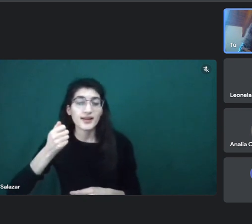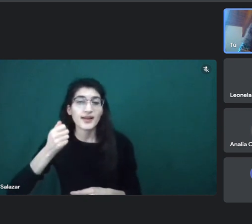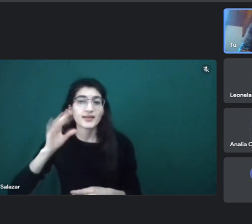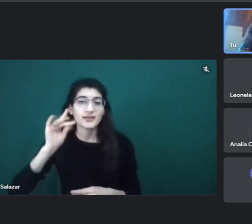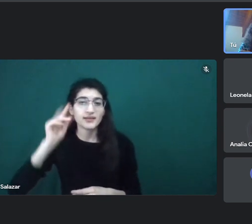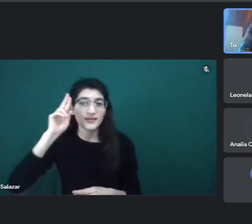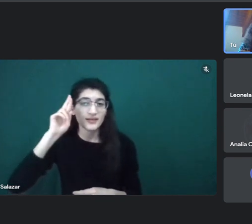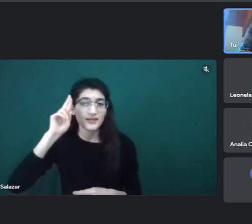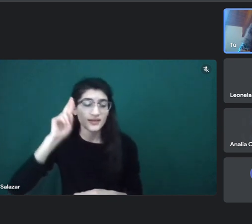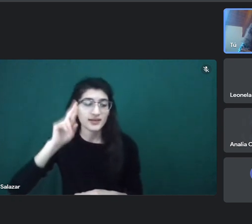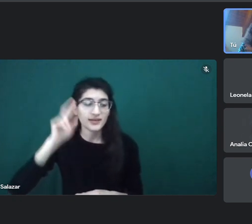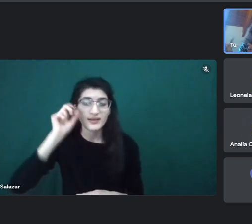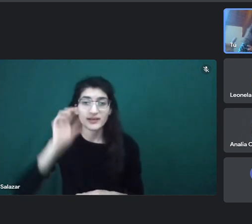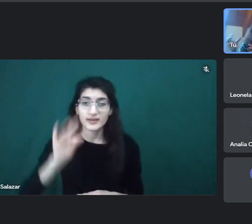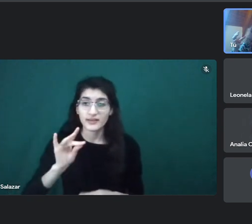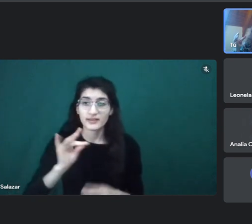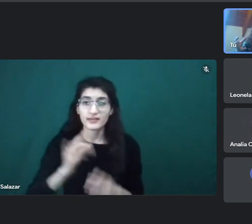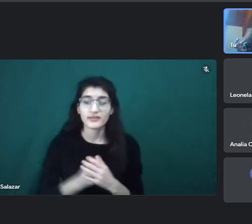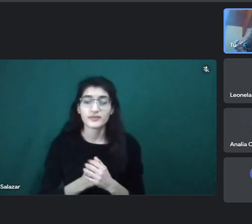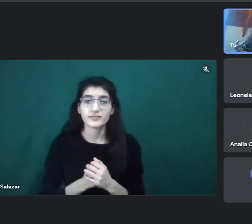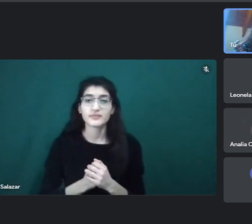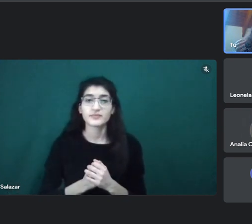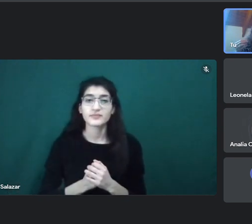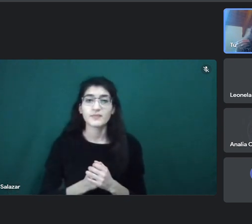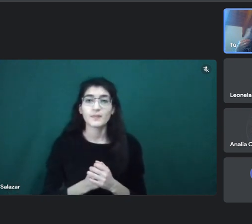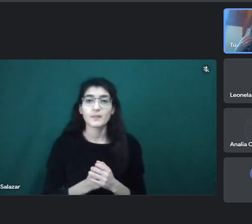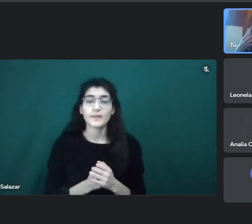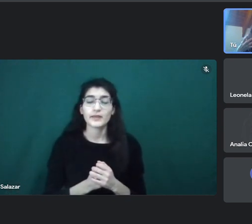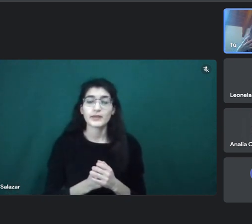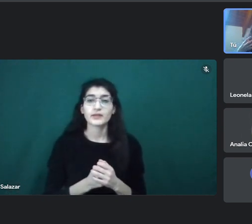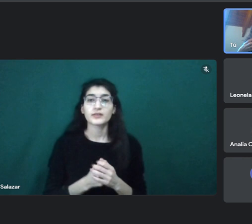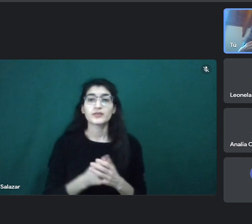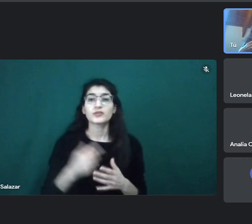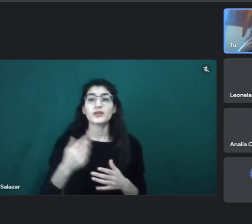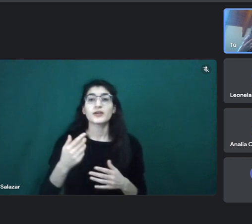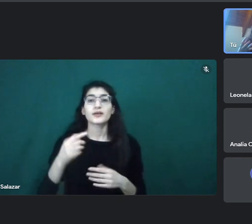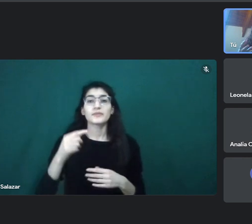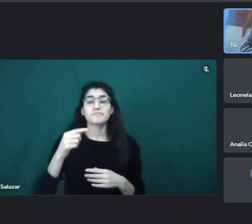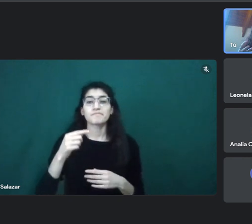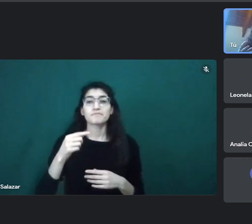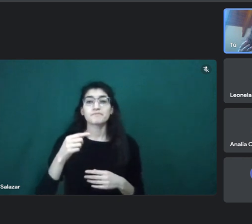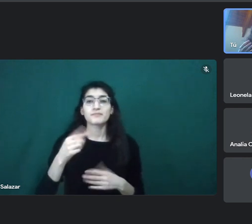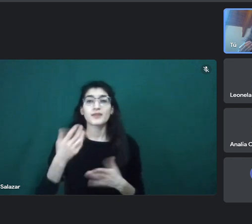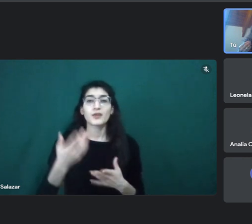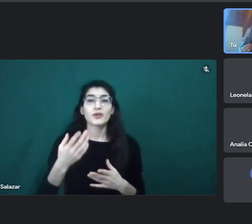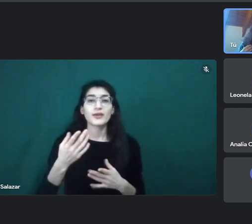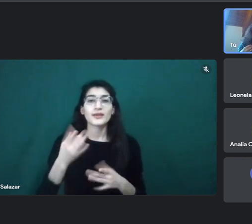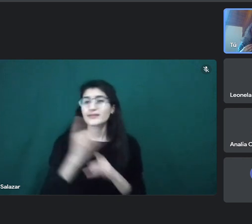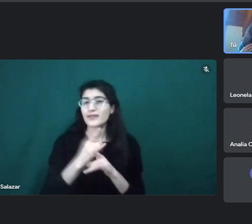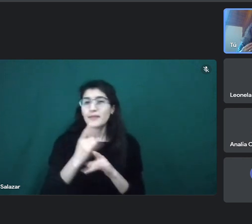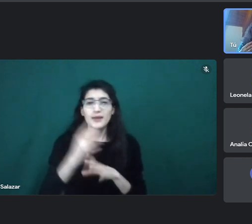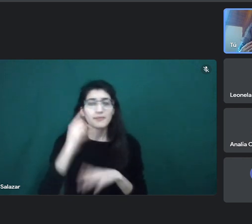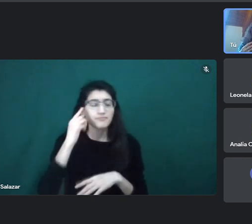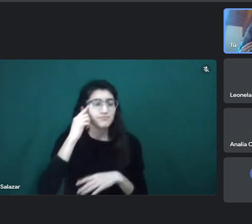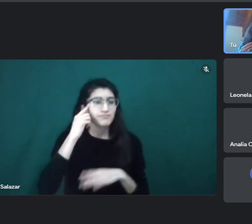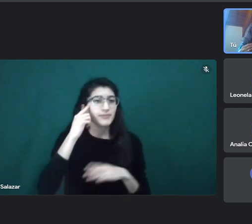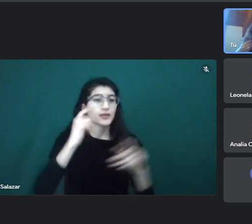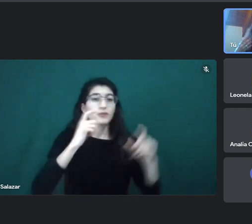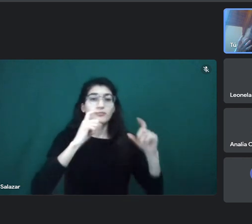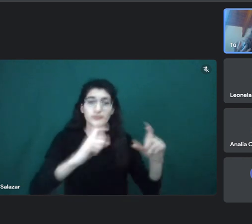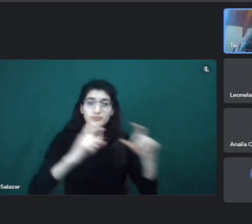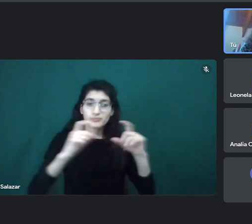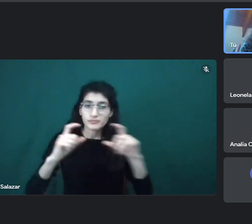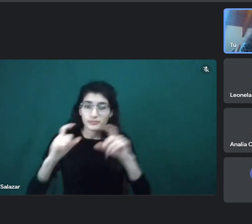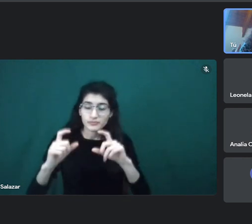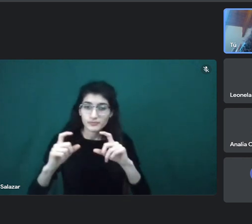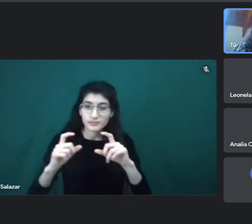hasta ahora es para esto, para que tengan, lo tengan internalizado, y eso es lo que va